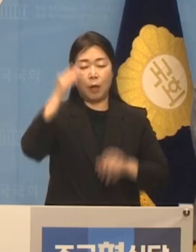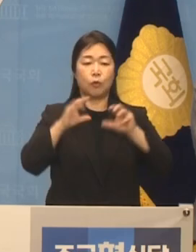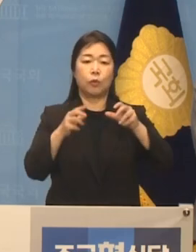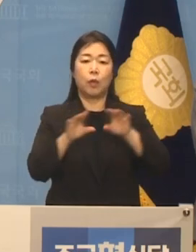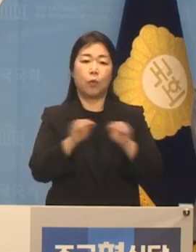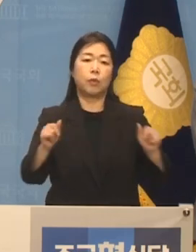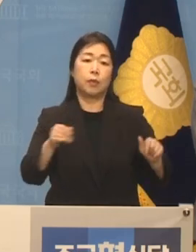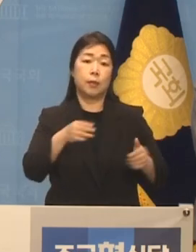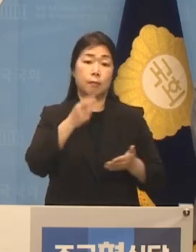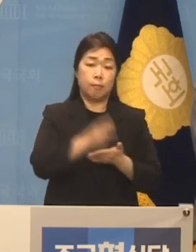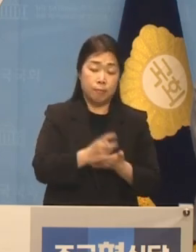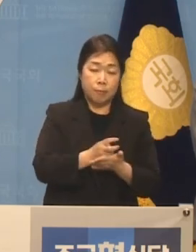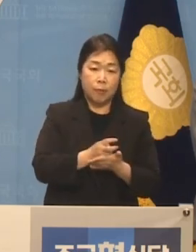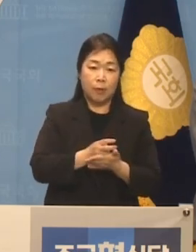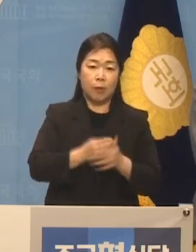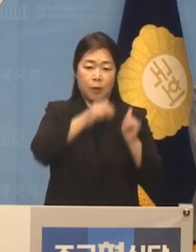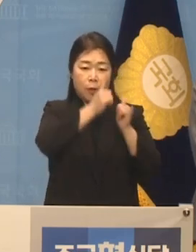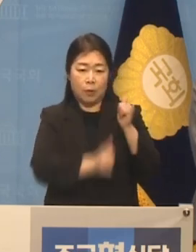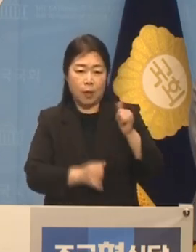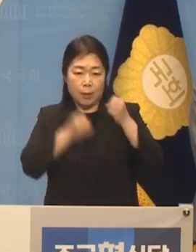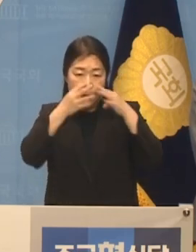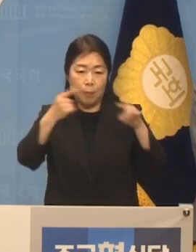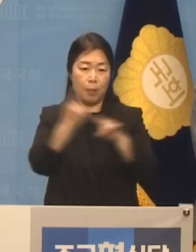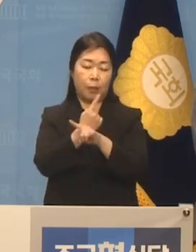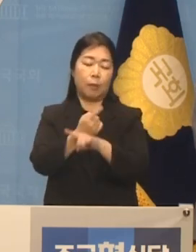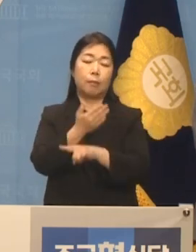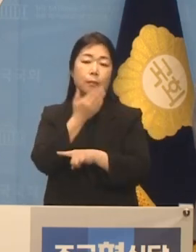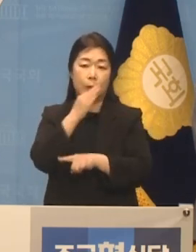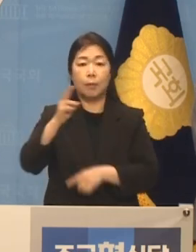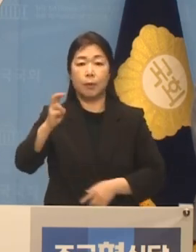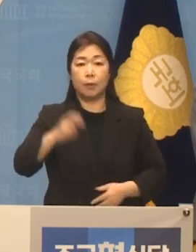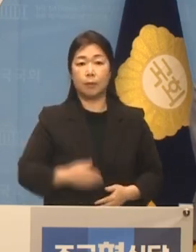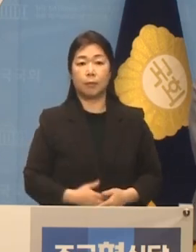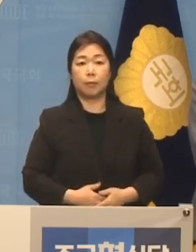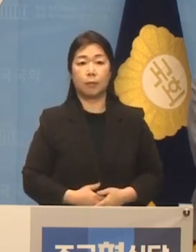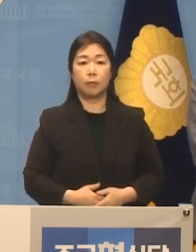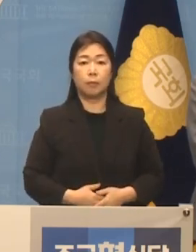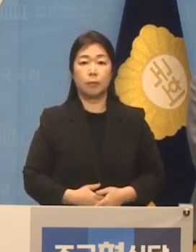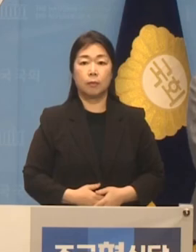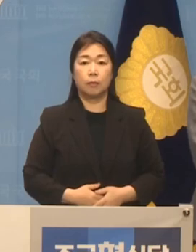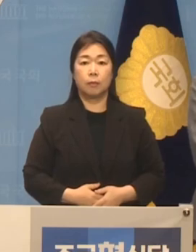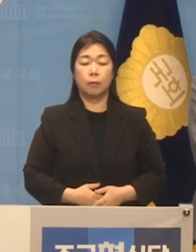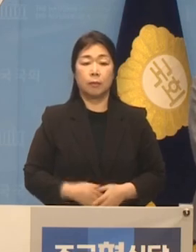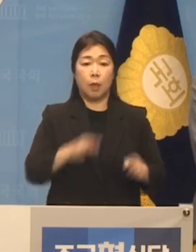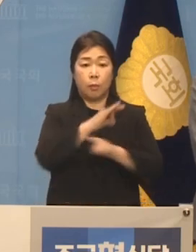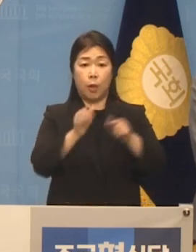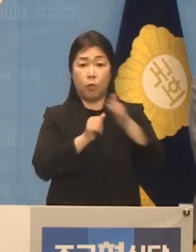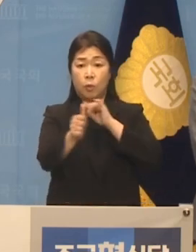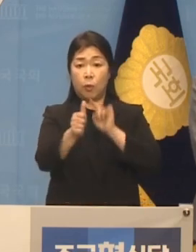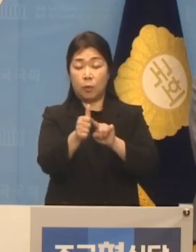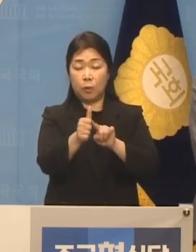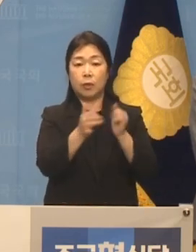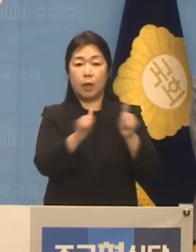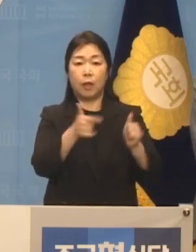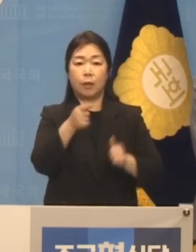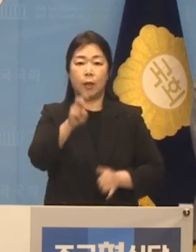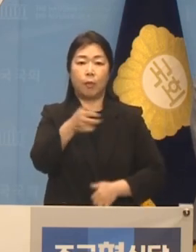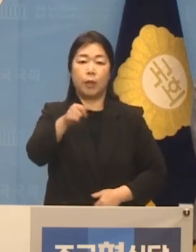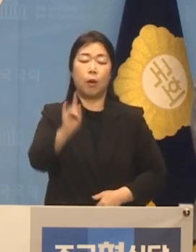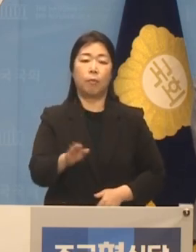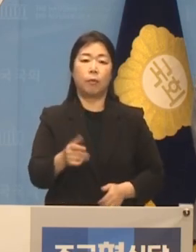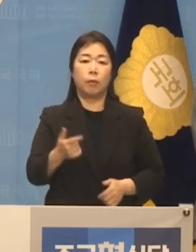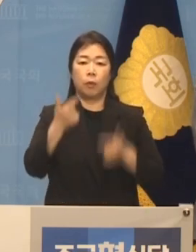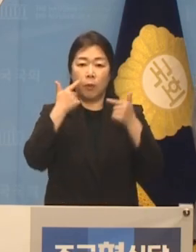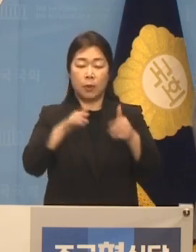정의는 그 역사를 달리 쓰게 될 것입니다. 조국 혁신당의 비례후보 남기업을